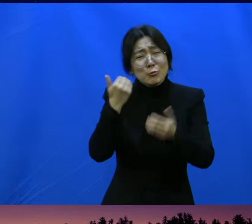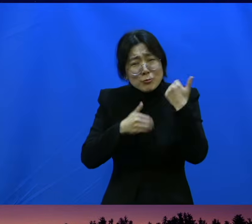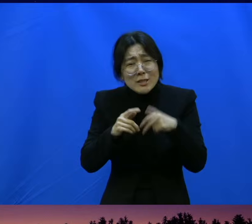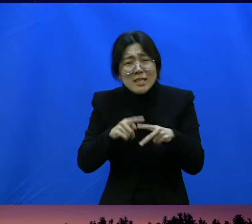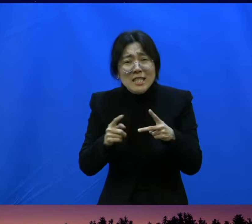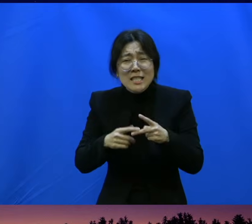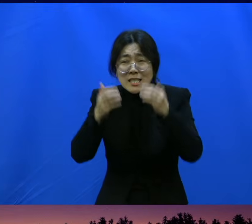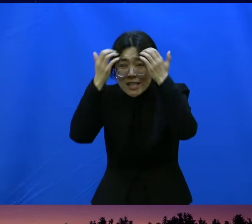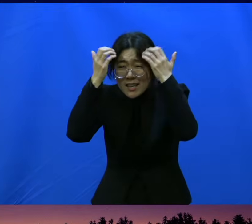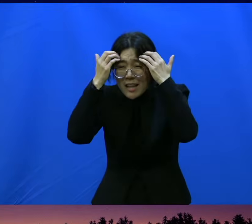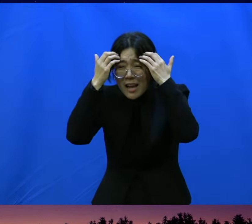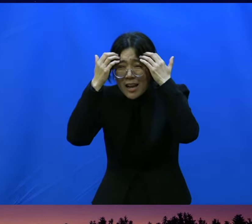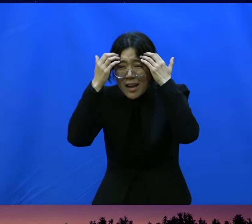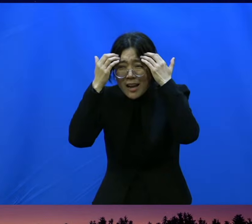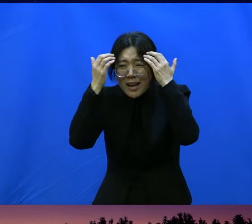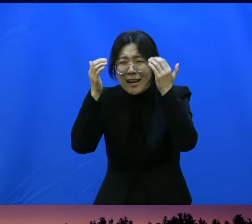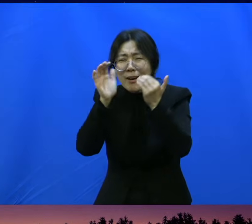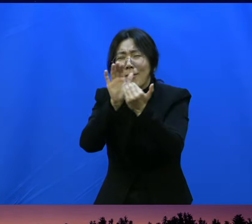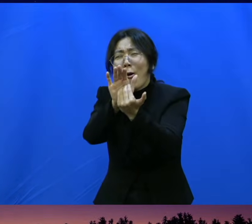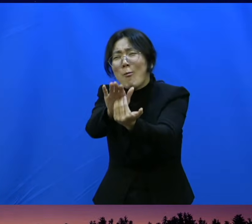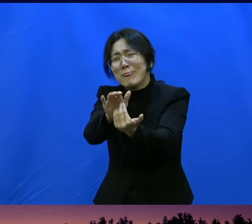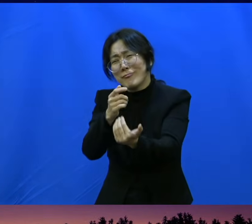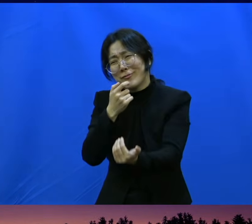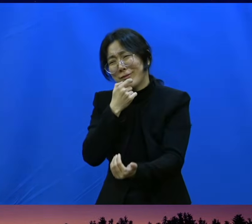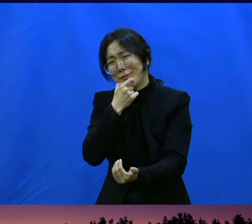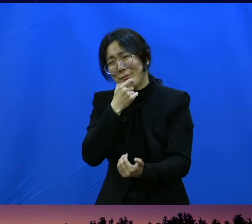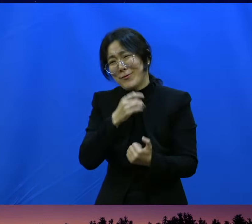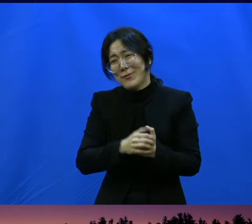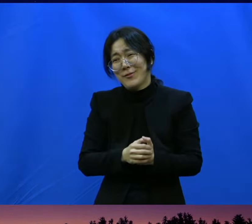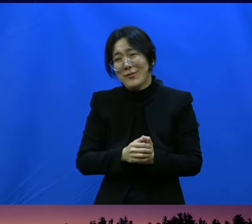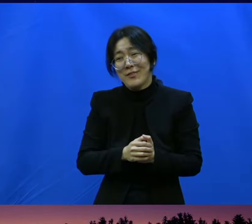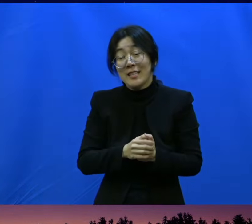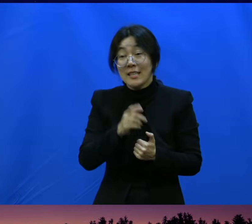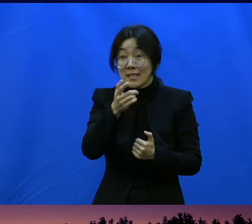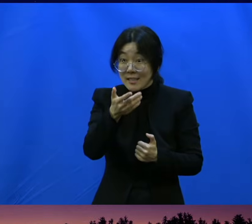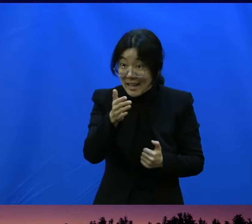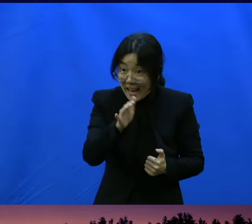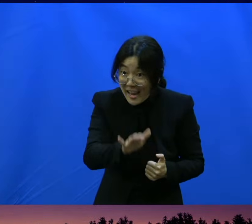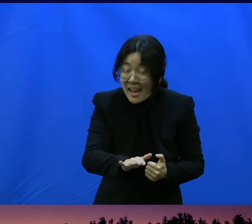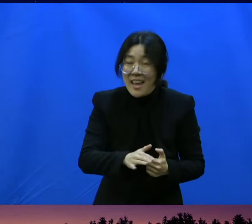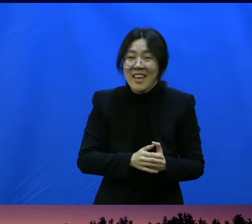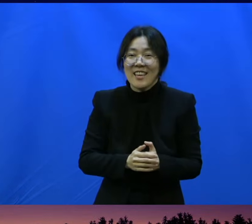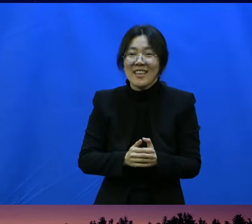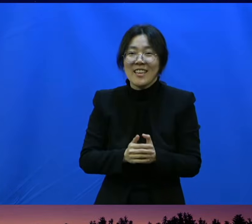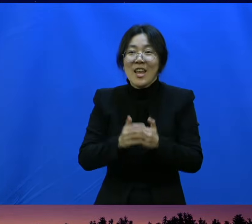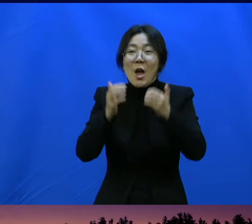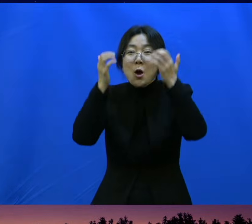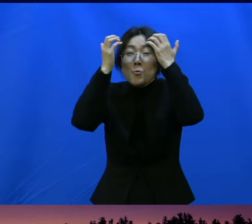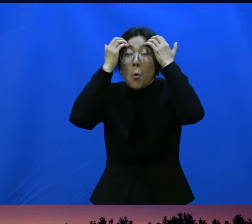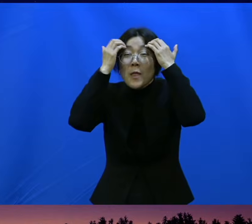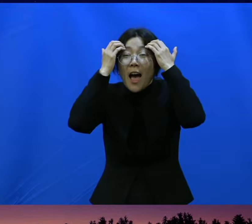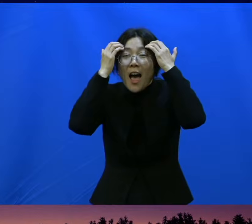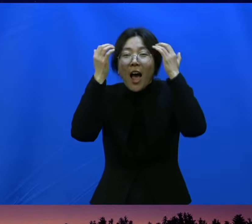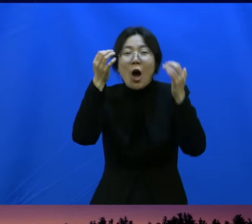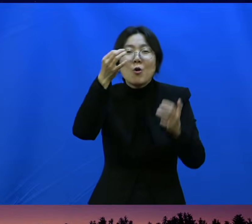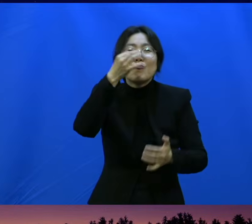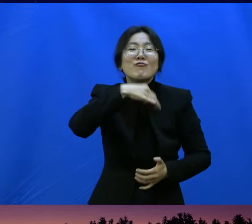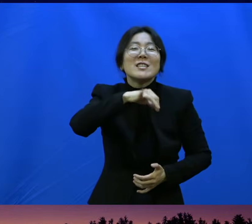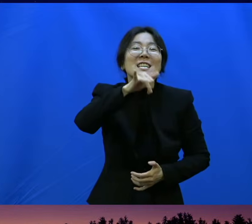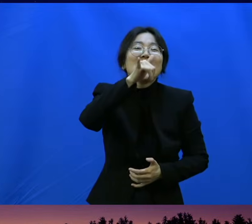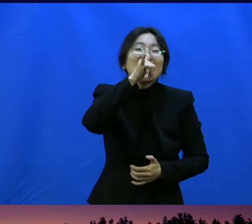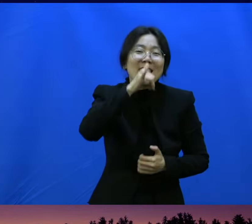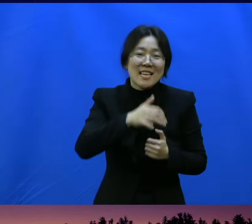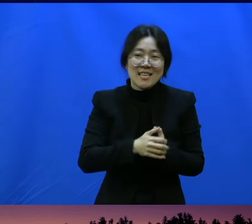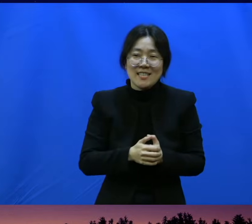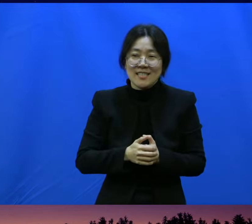실패를 원하는 사람은 아무도 없습니다. 그런데 여러분, 고난에 좋은 점이 있어요. 성공을